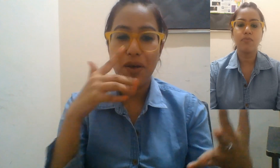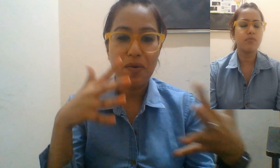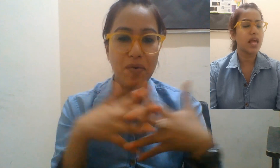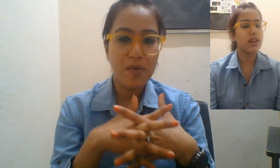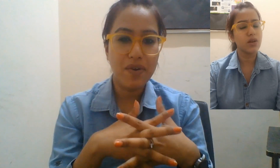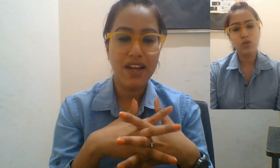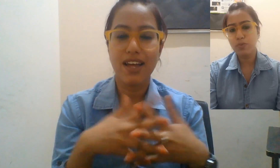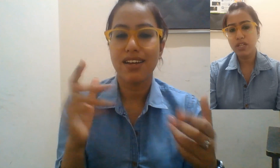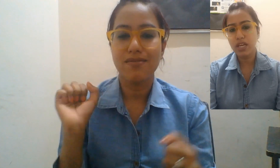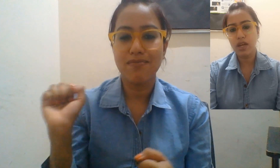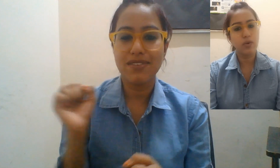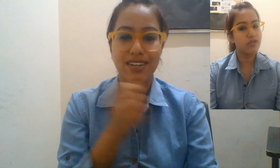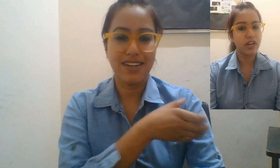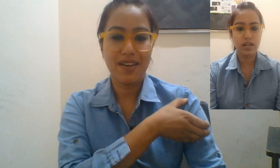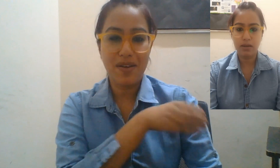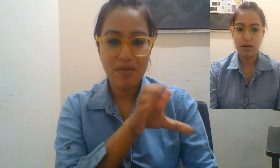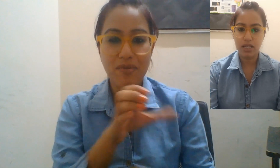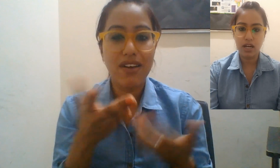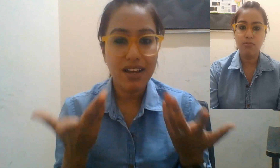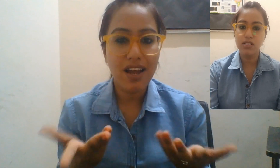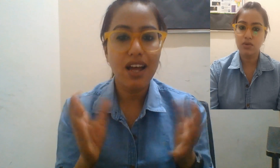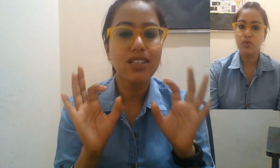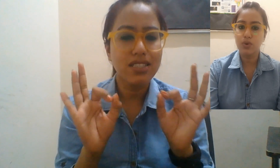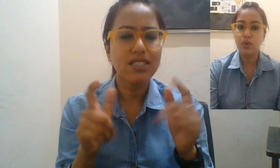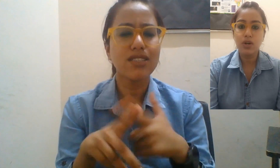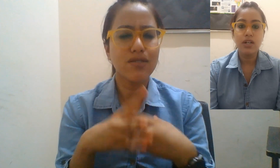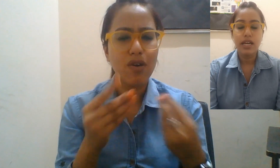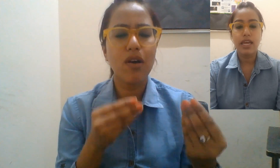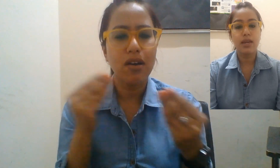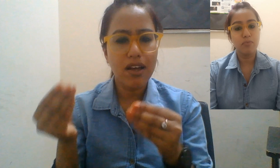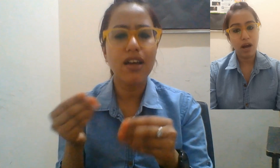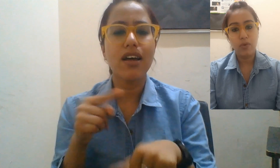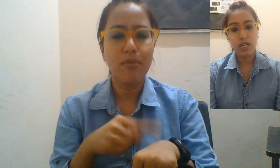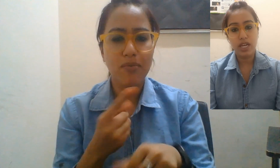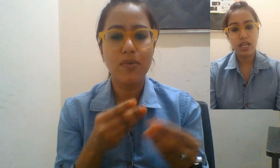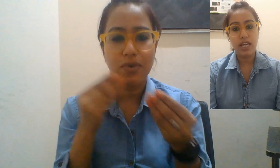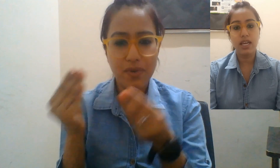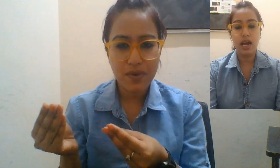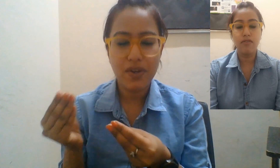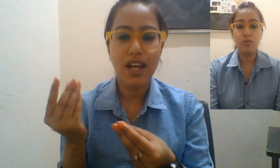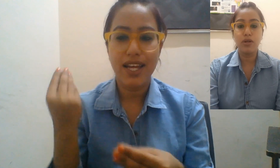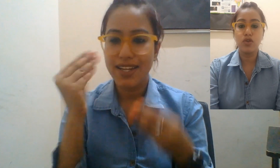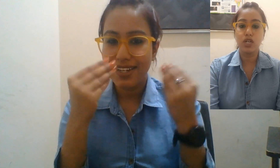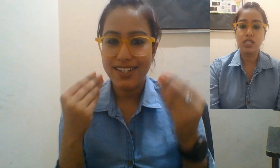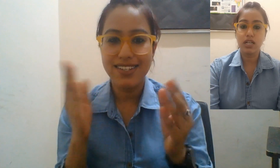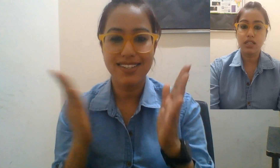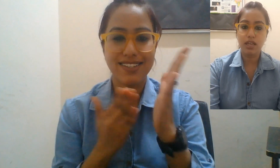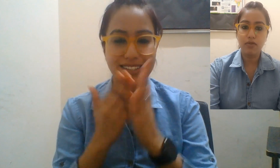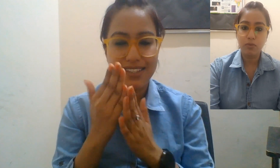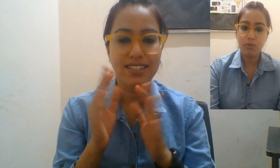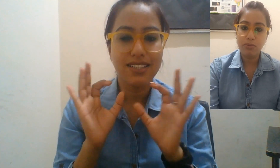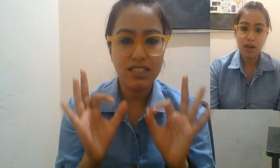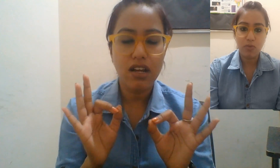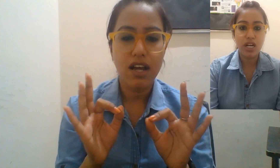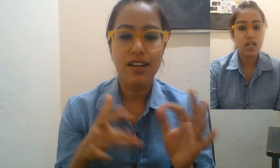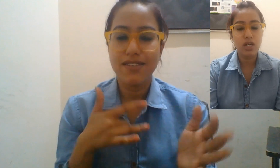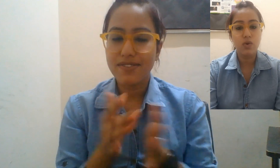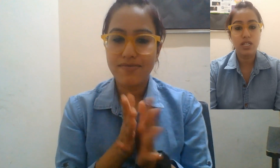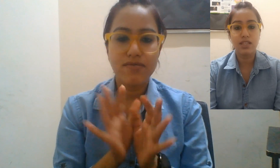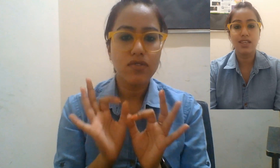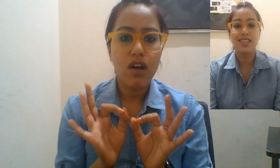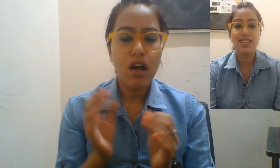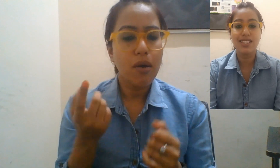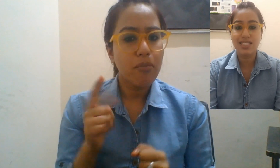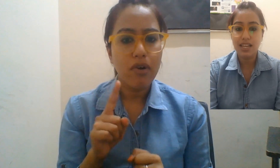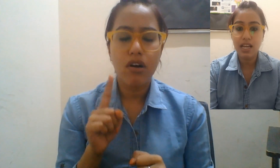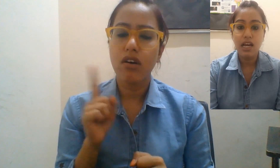बताइए, आप सैलरी कुछ भी देंगे कोई फ़र्क नहीं पड़ता, बस उनको एक एम्पावर के लिए कि हाँ वो भी कुछ कर सकती हैं, वो भी अपने पैरों पर खड़ी